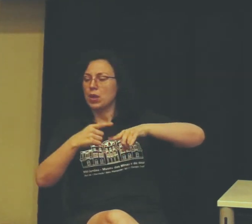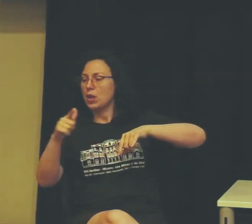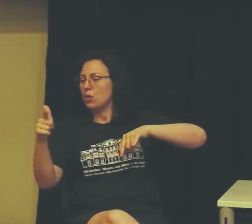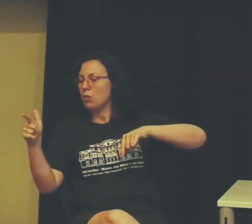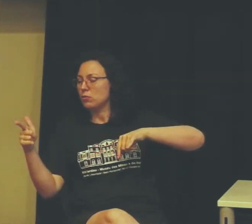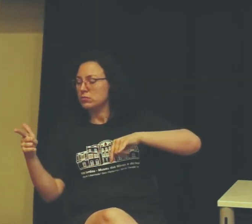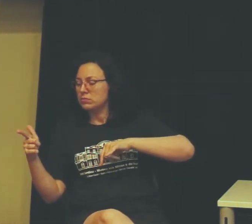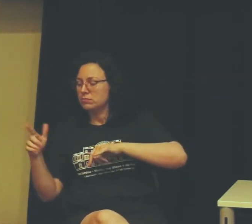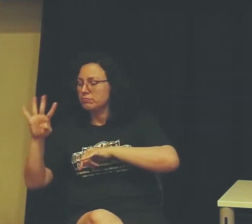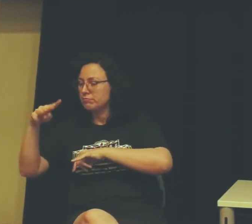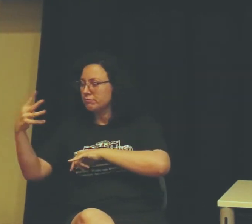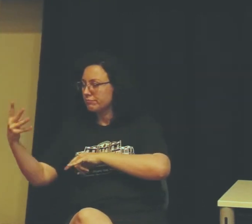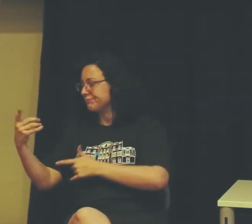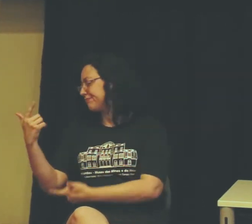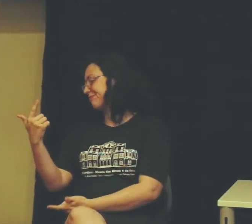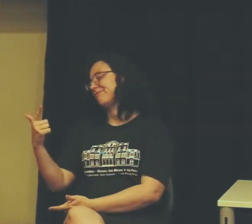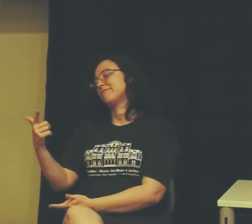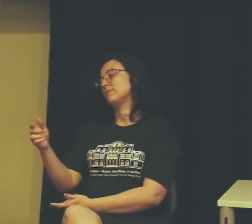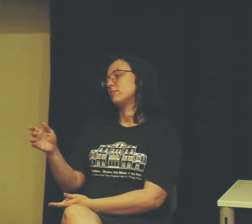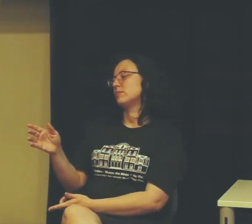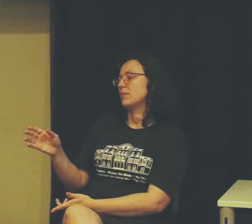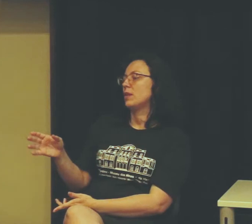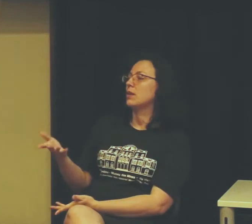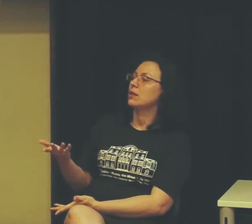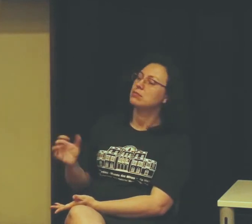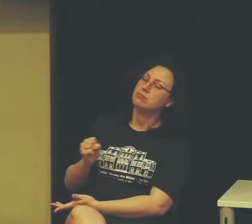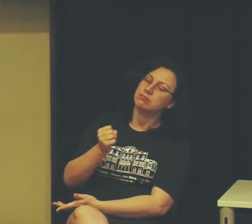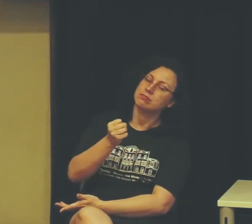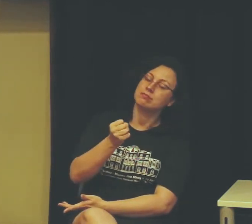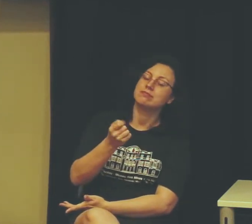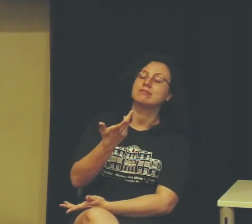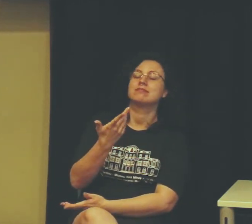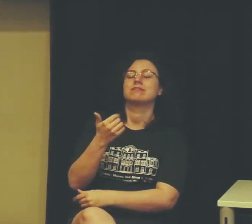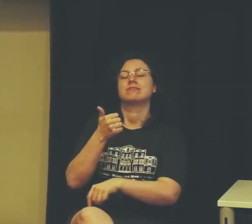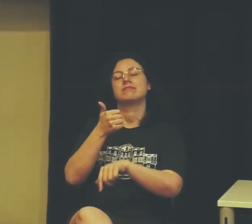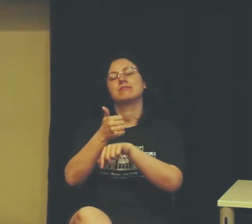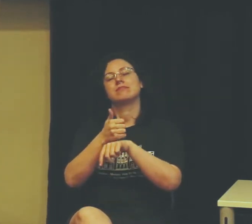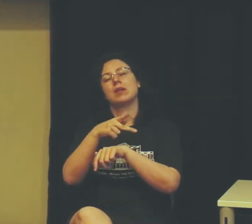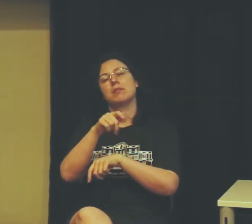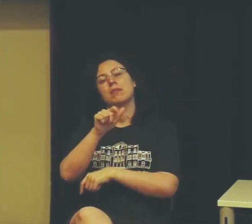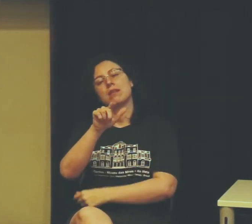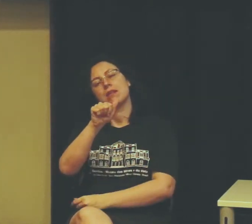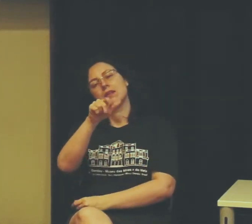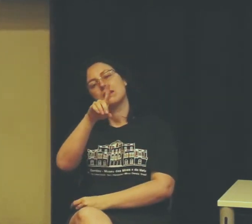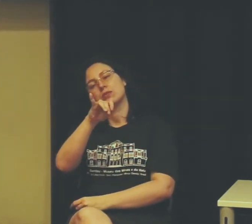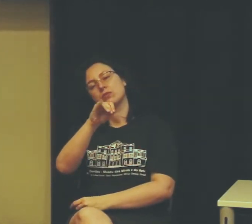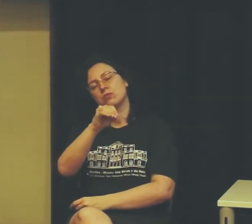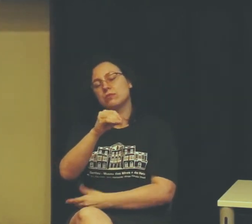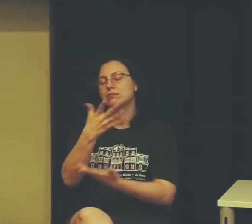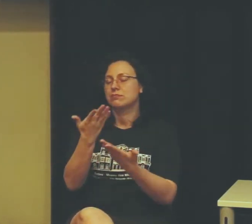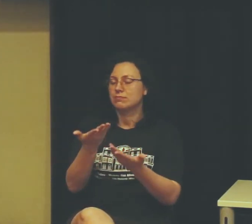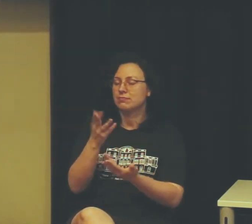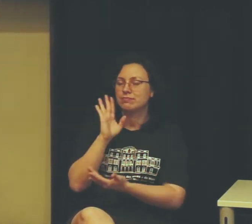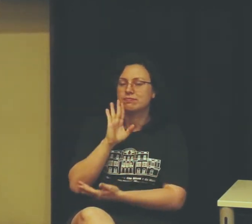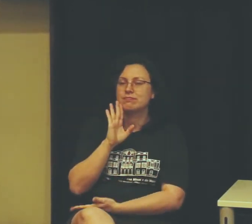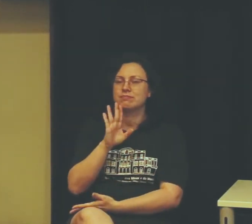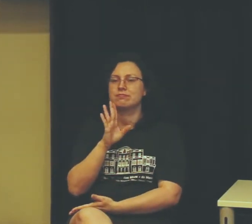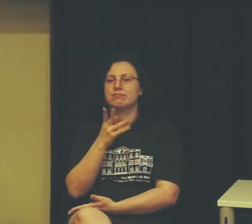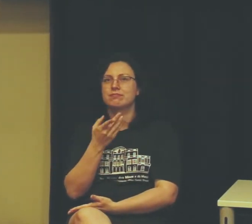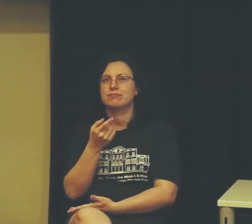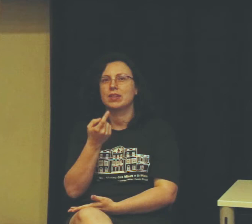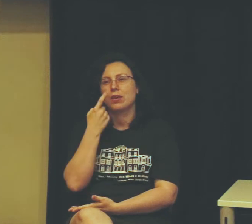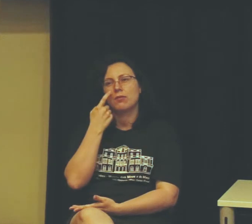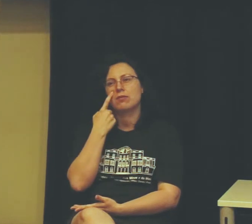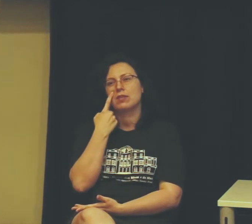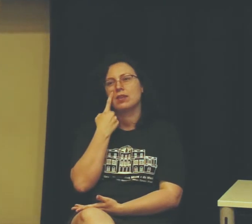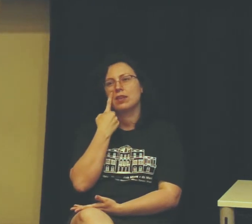tabela periódica poderia atendê-lo na substituição do paládio. Aí, enfim, né, ficam umas sacadas e é interessante, né, ver uma forma de